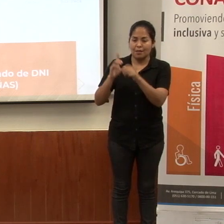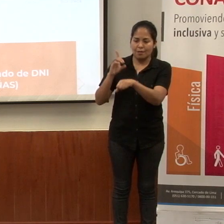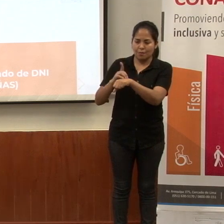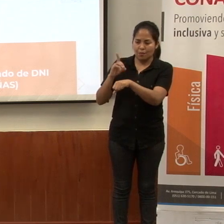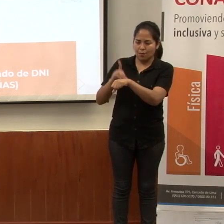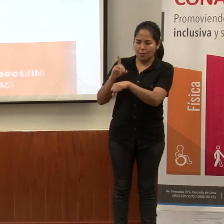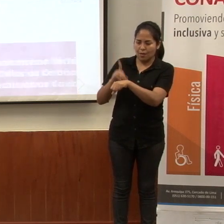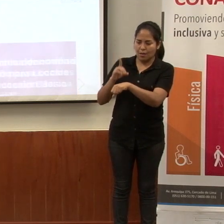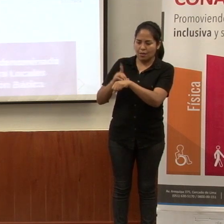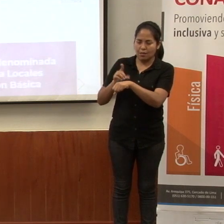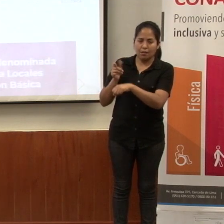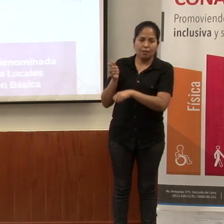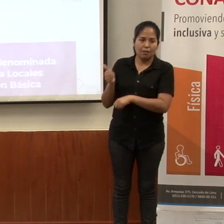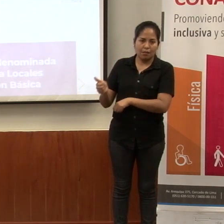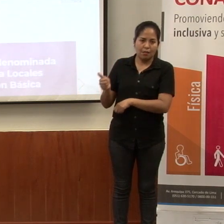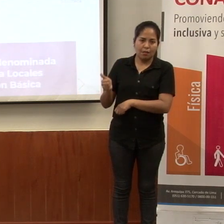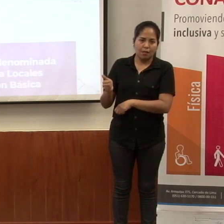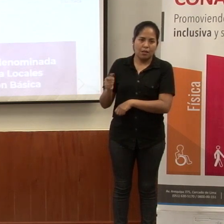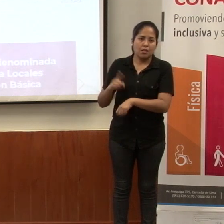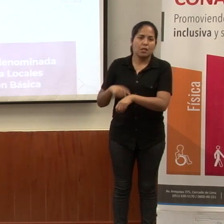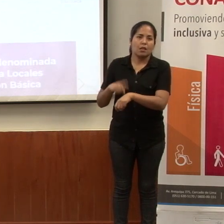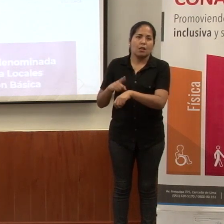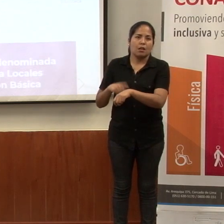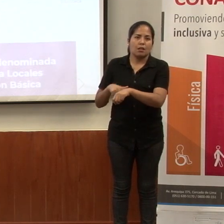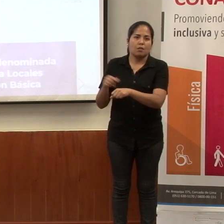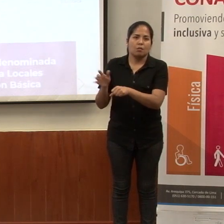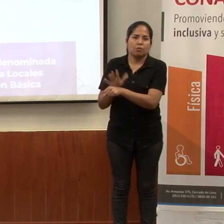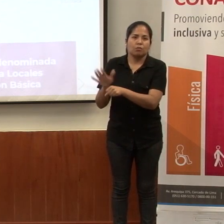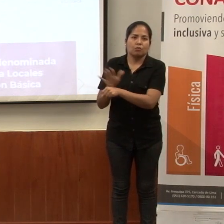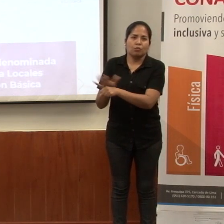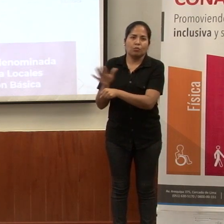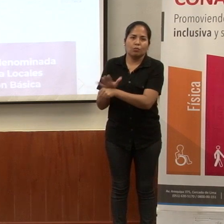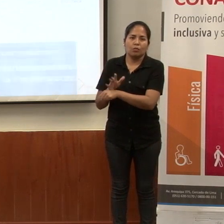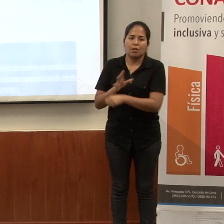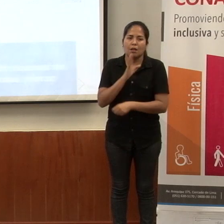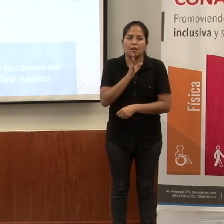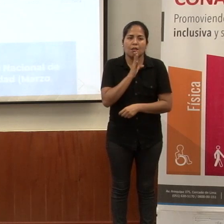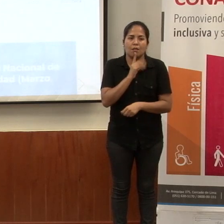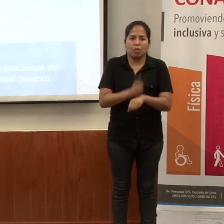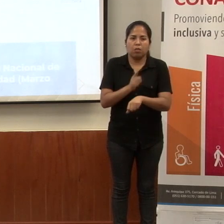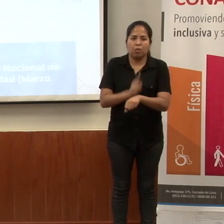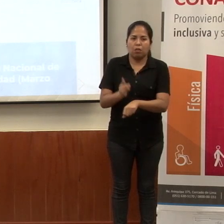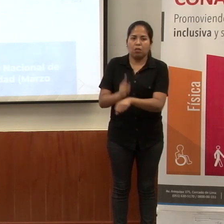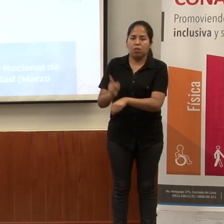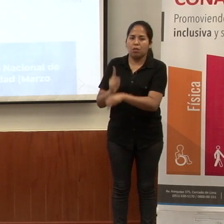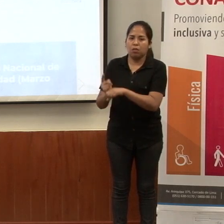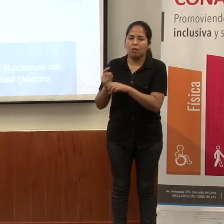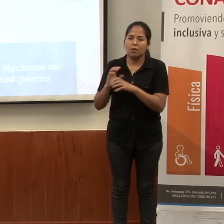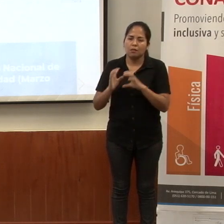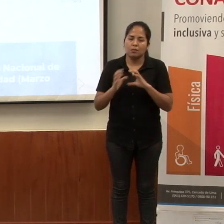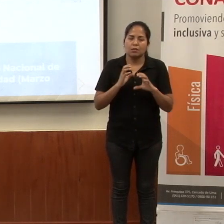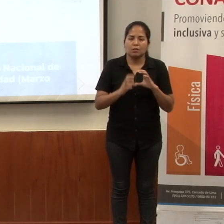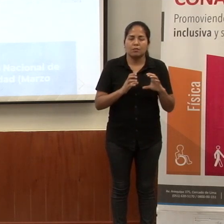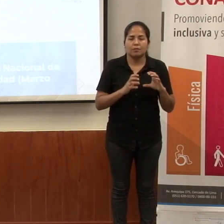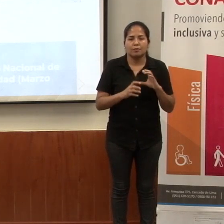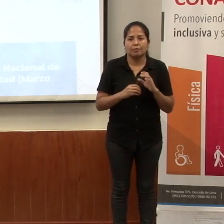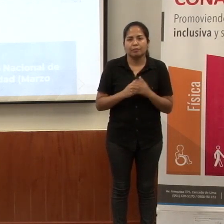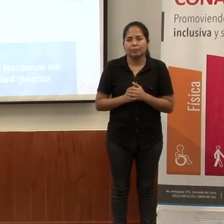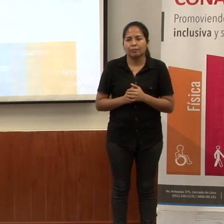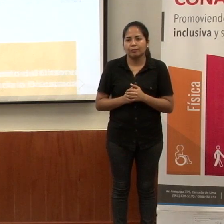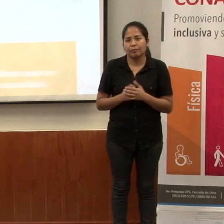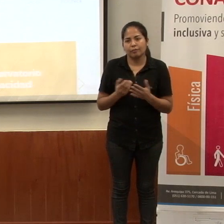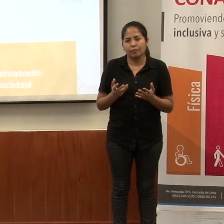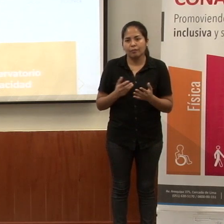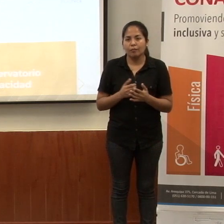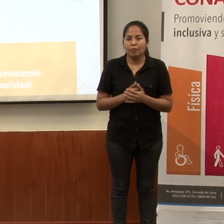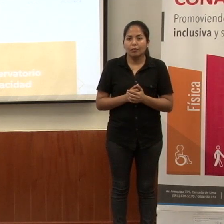que dice tener menos tiempo, ¿no? Entonces atiende más rápido y con menos comunicación es ese, ¿no? Entonces seguramente